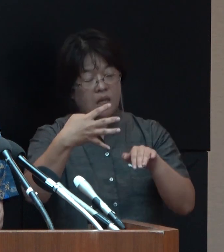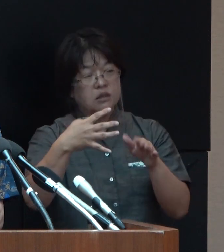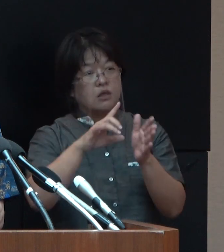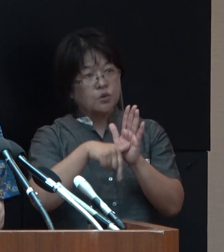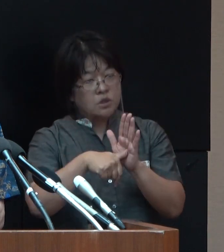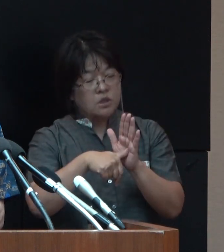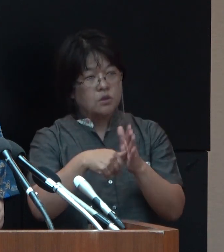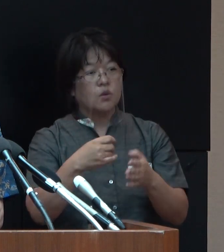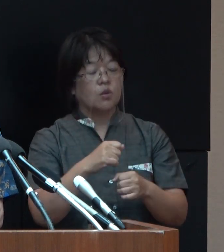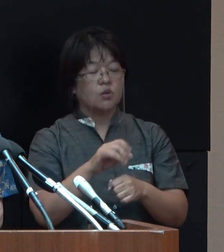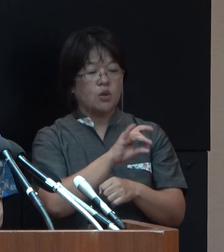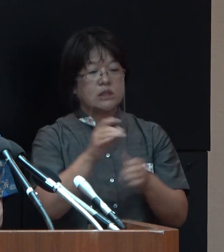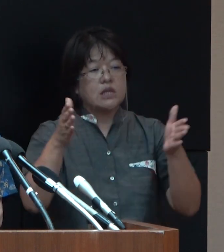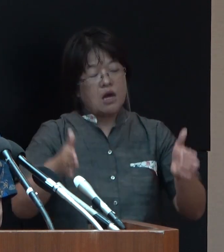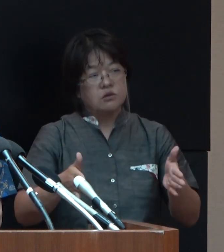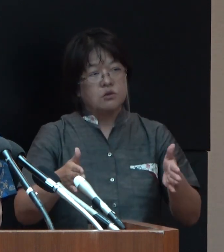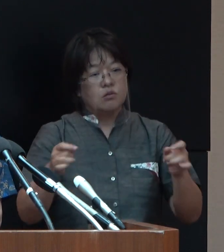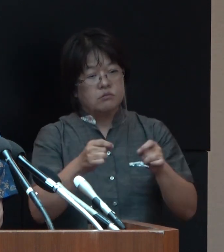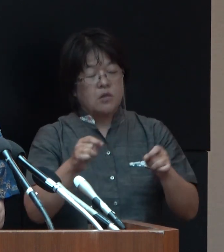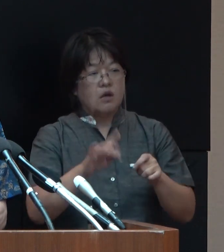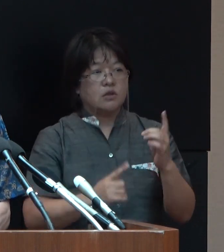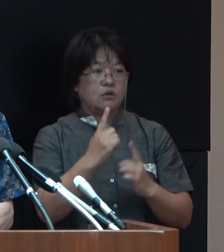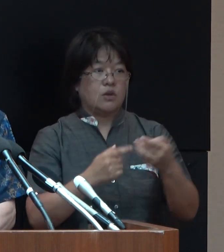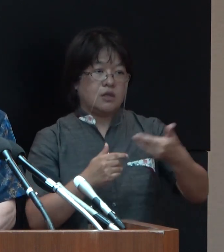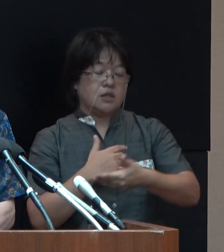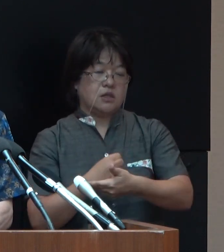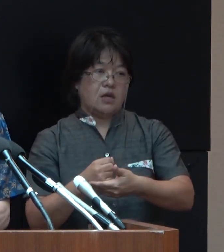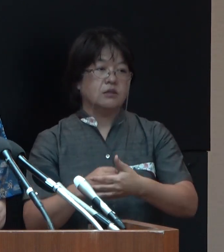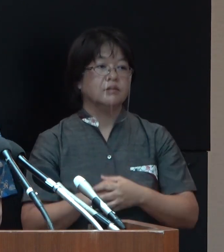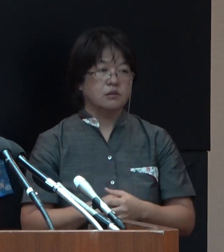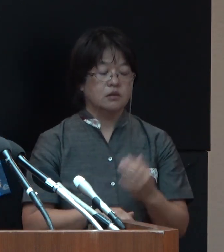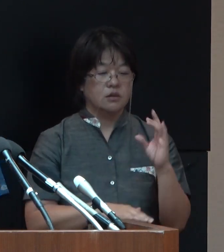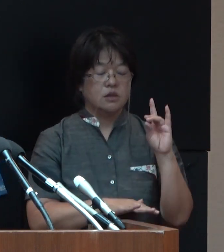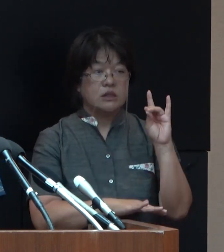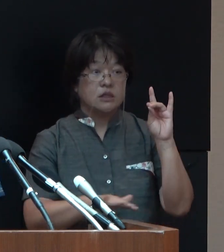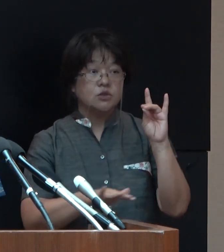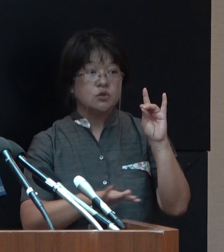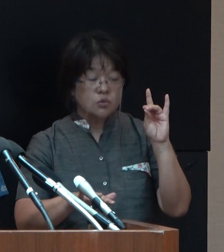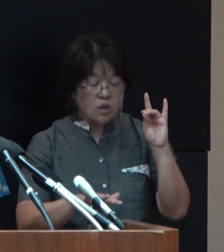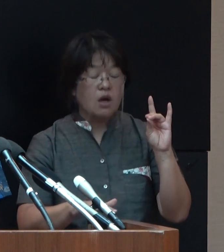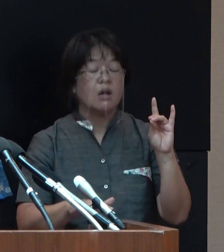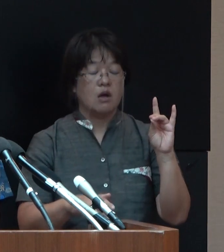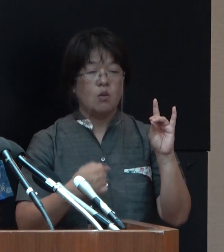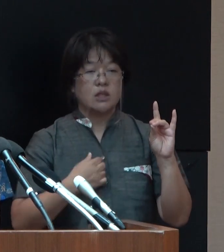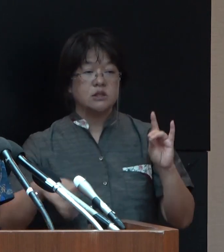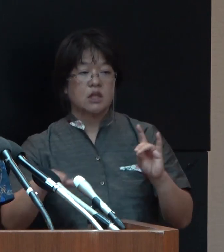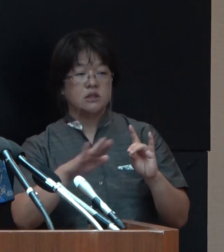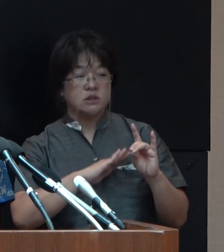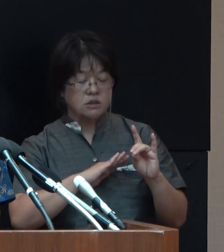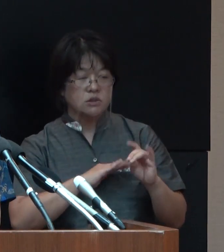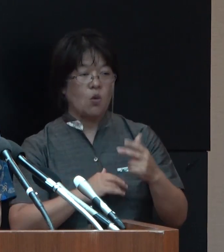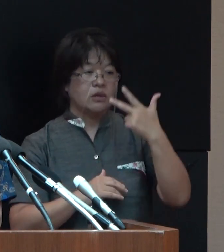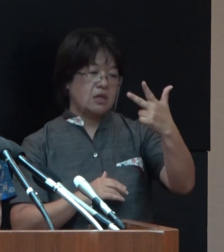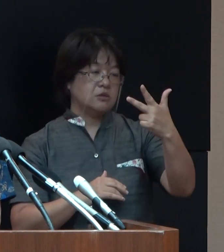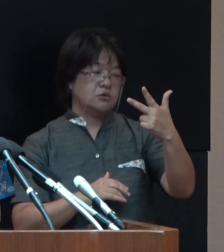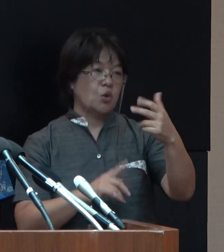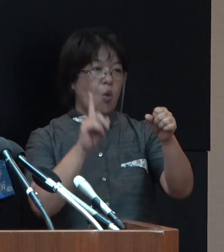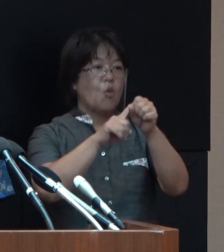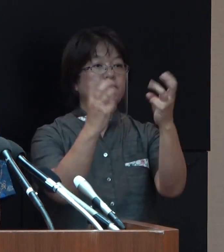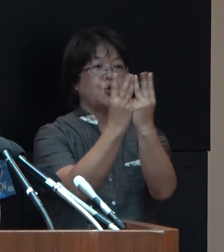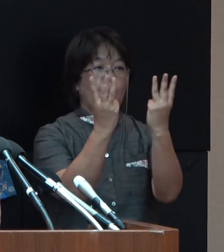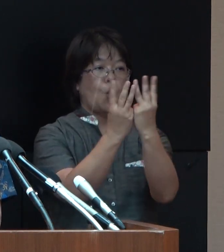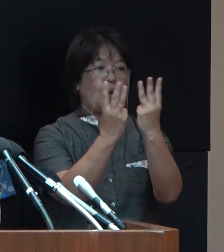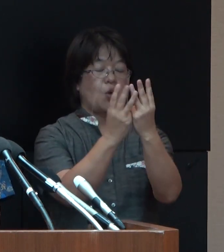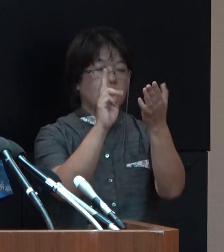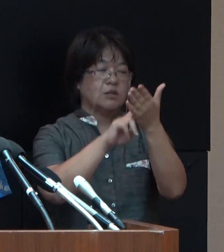基準があればお願いします。 当然基準は我々も7つの指標も、セットしてあります